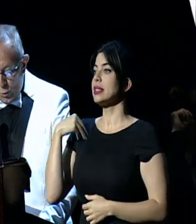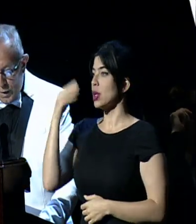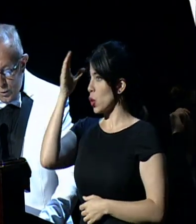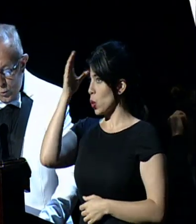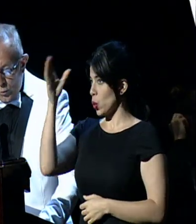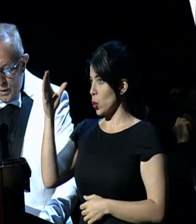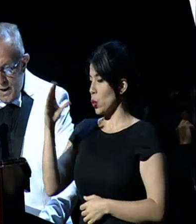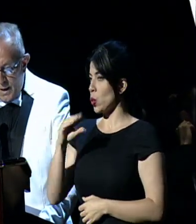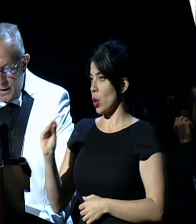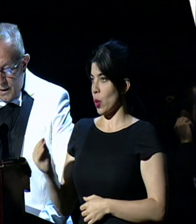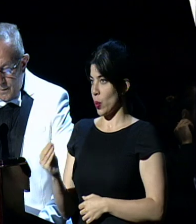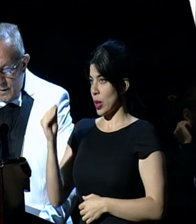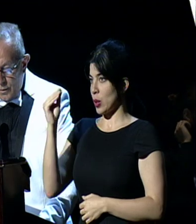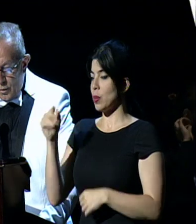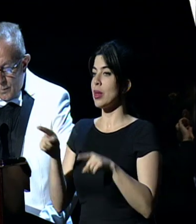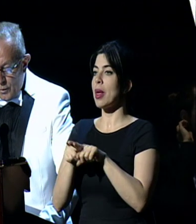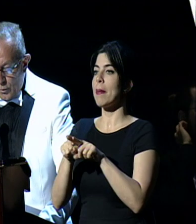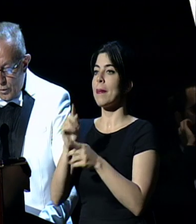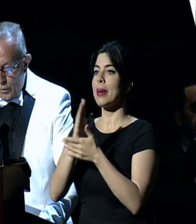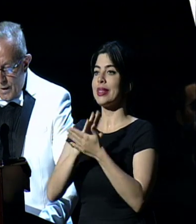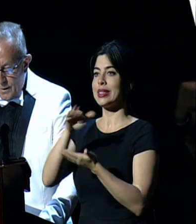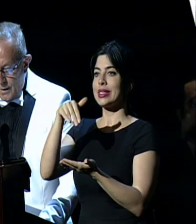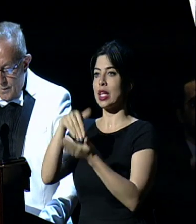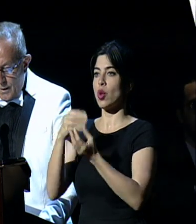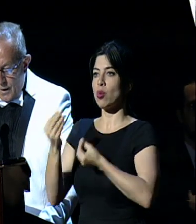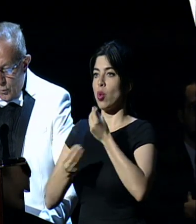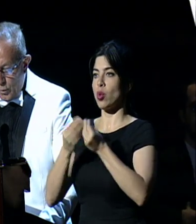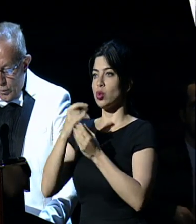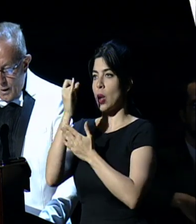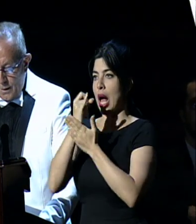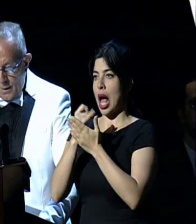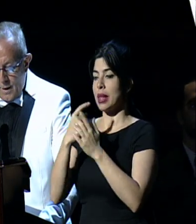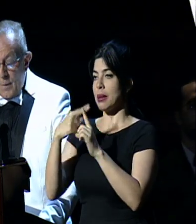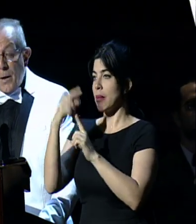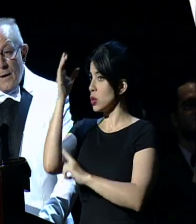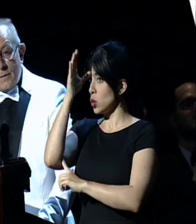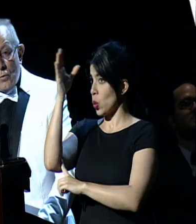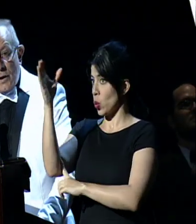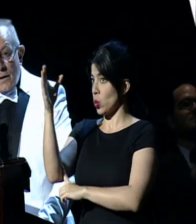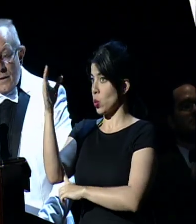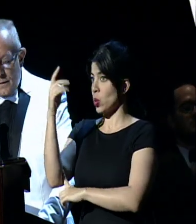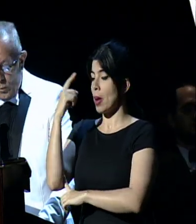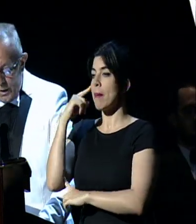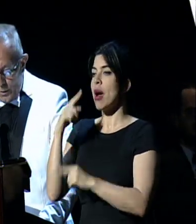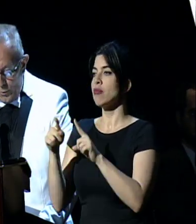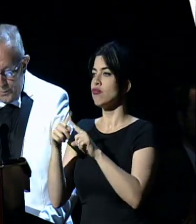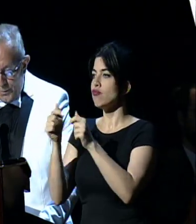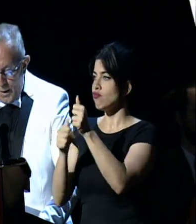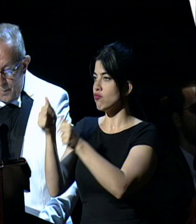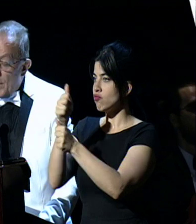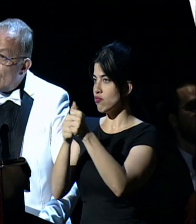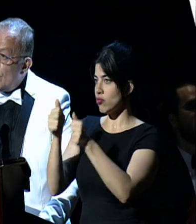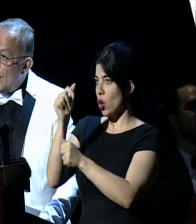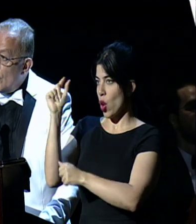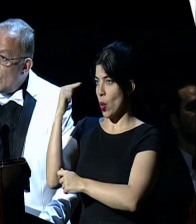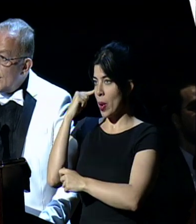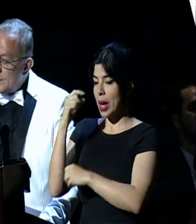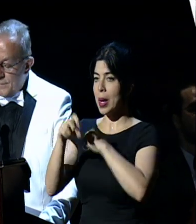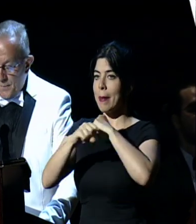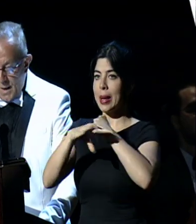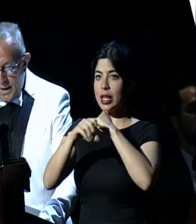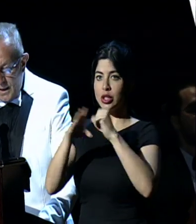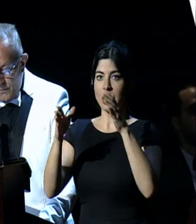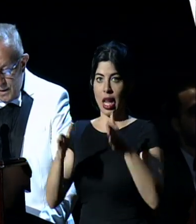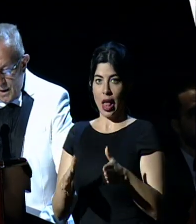Cultura y Juventud y del Centro de Producción Artística y Cultural para las autoridades de gobierno,